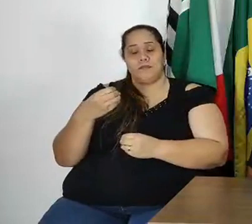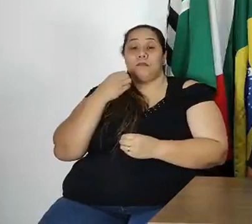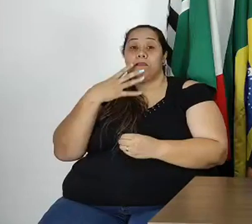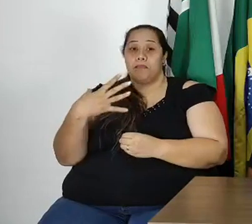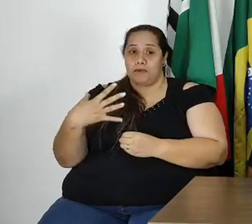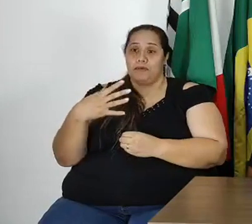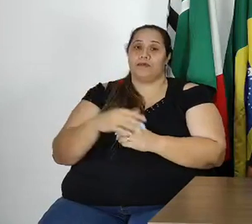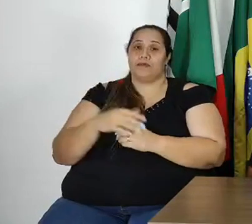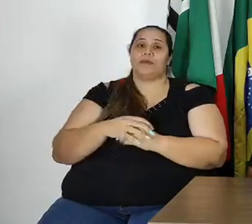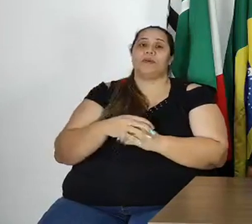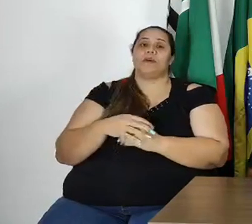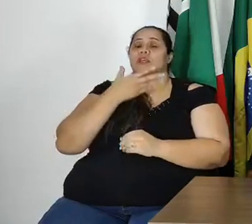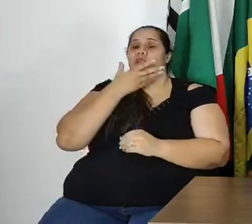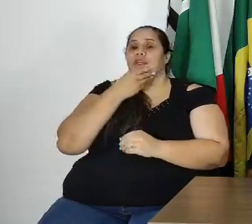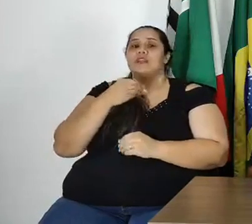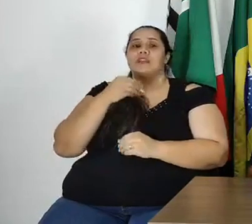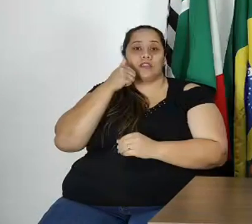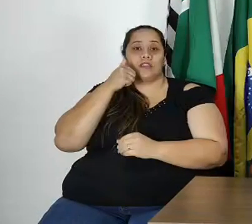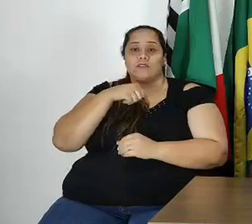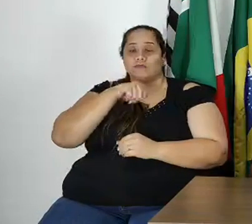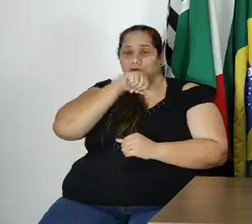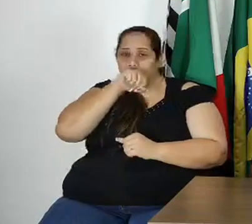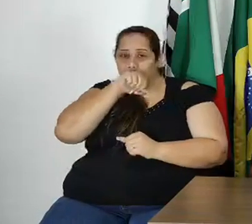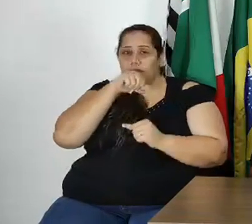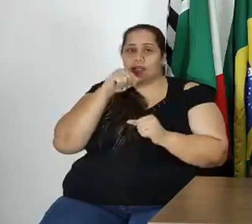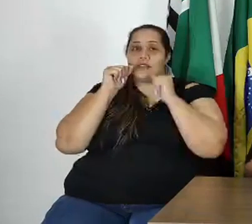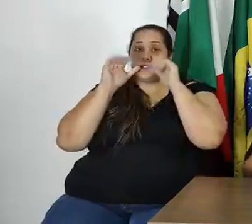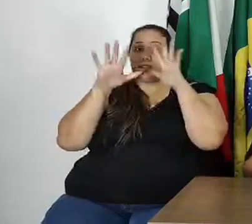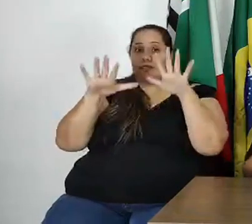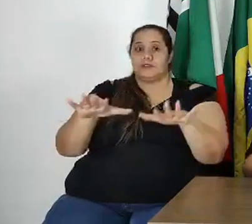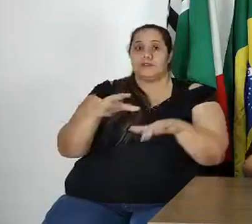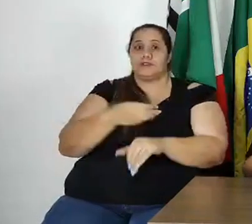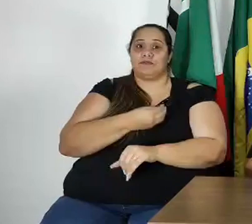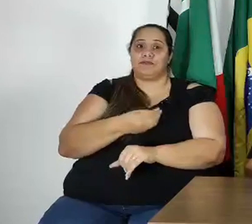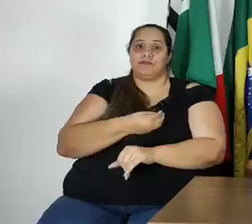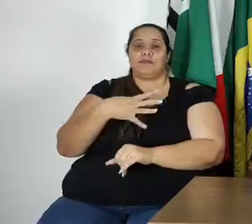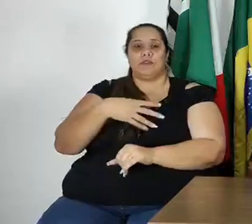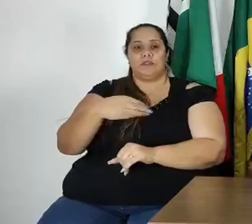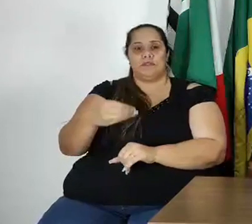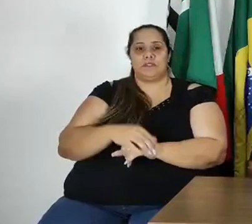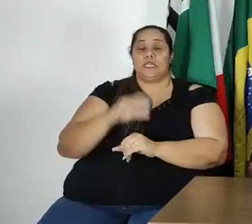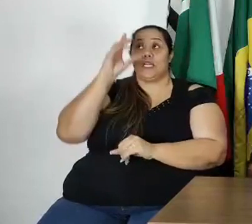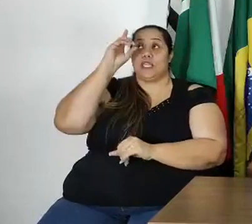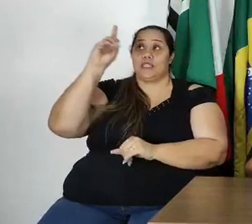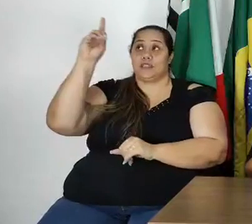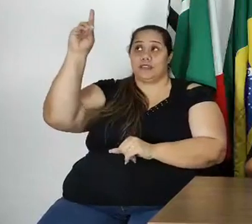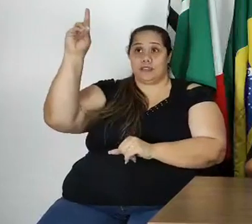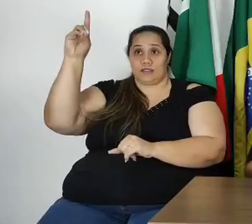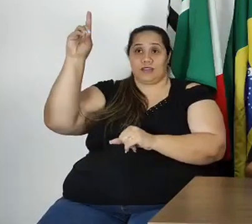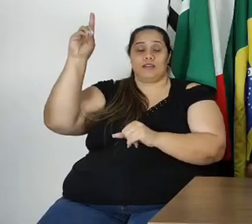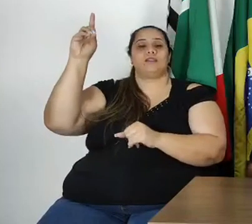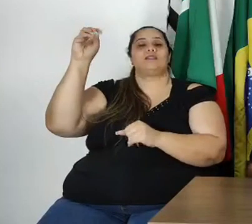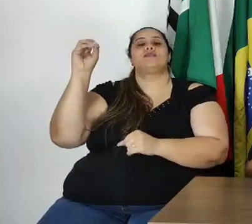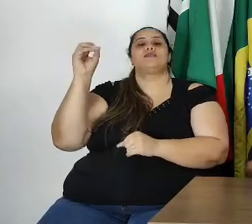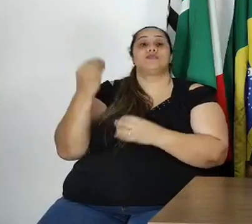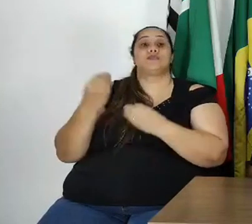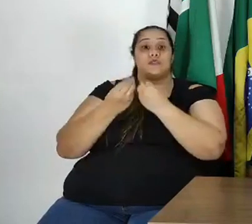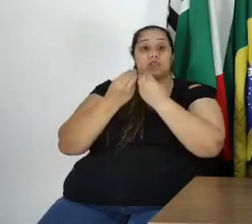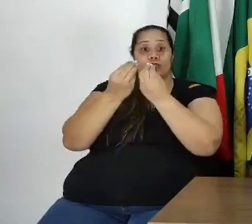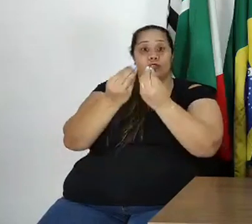Salmos mostra que nossos filhos são herança, ou seja, Deus nos presenteou. Deus deu para nós